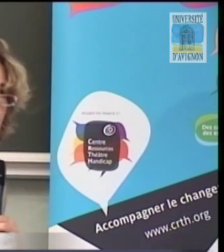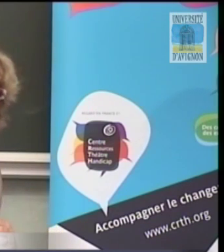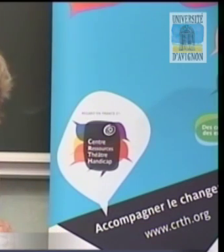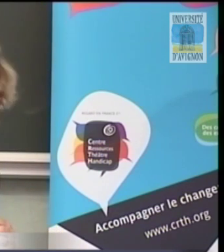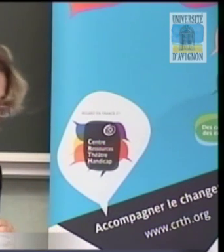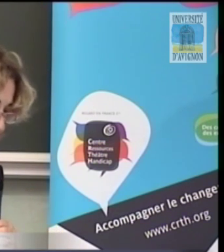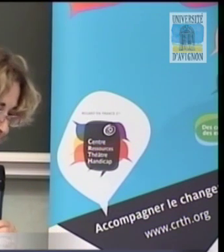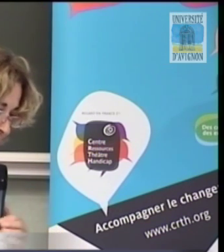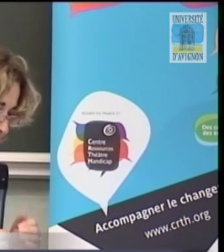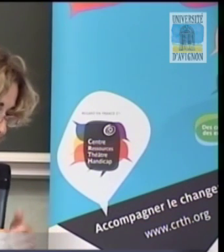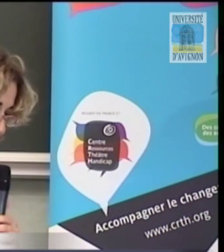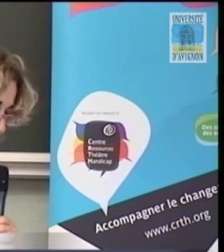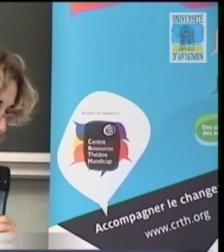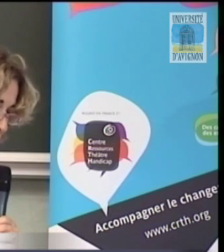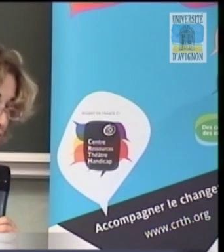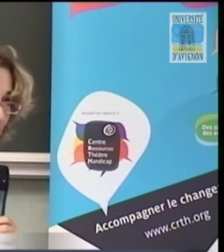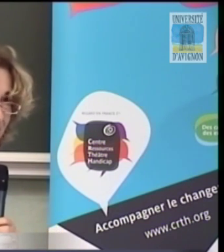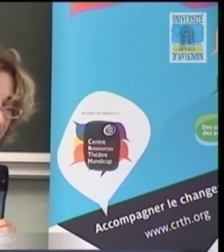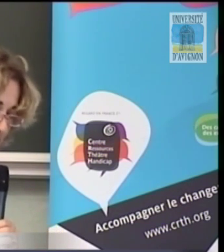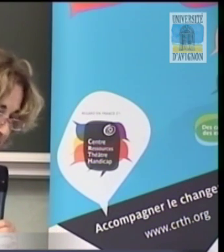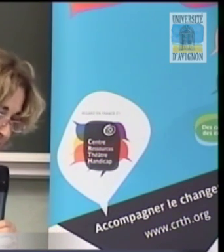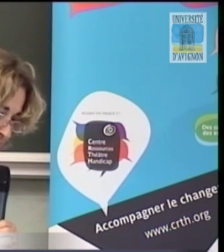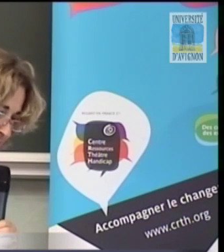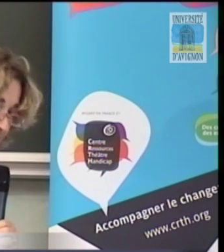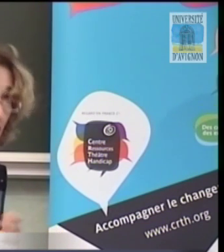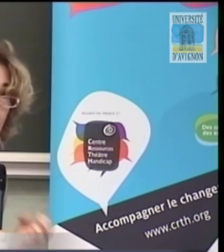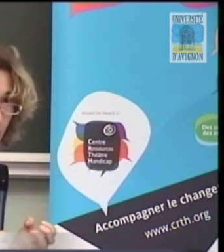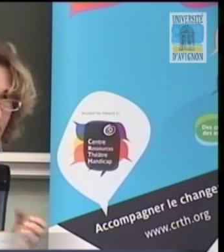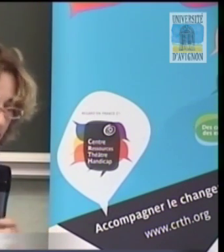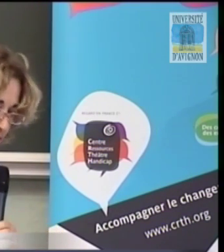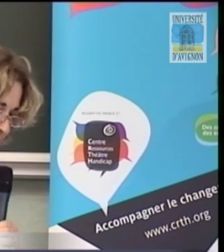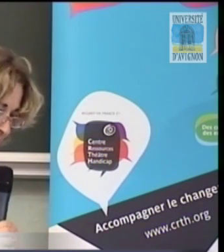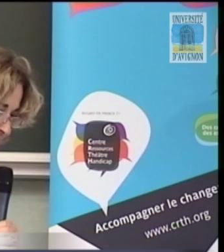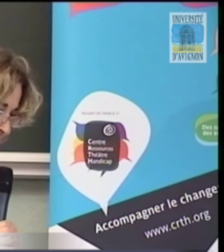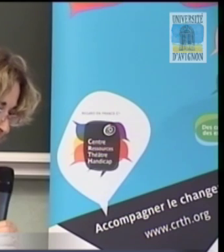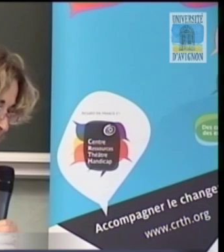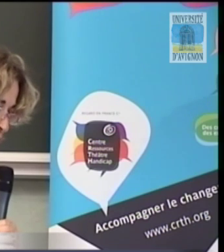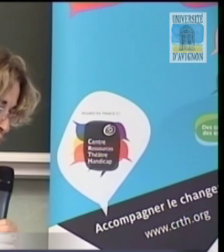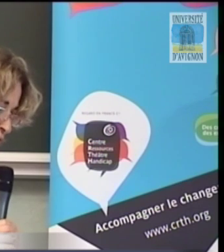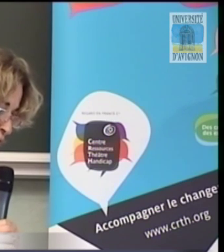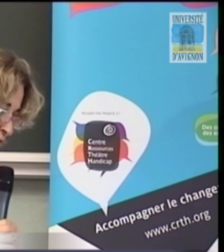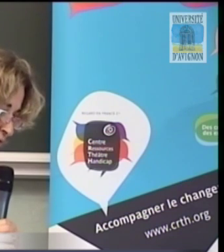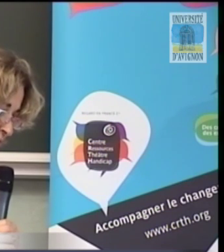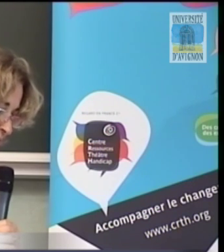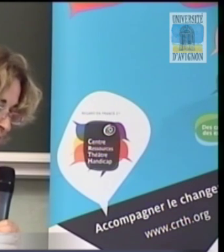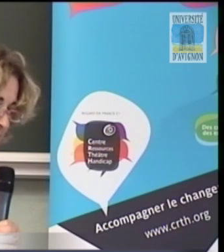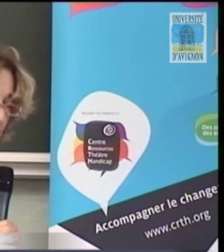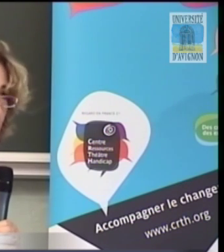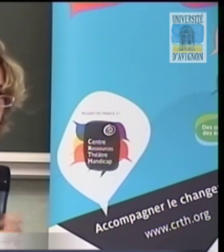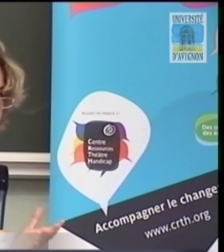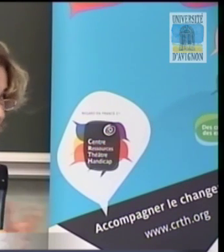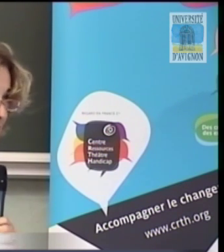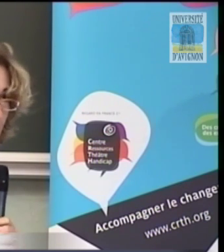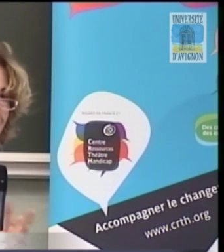actions ponctuelles trouvent une synergie et une cohérence, et qu'au bout du compte, ce qui